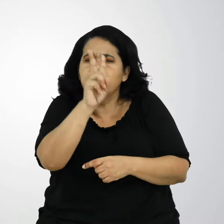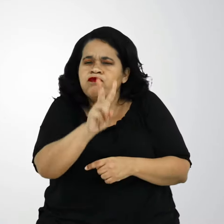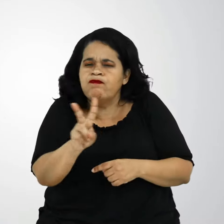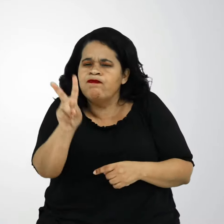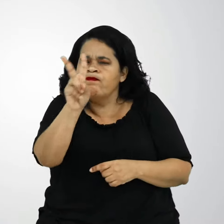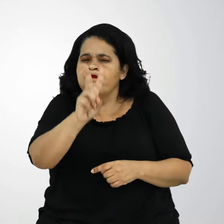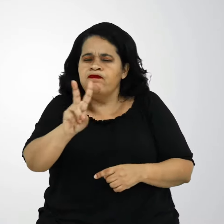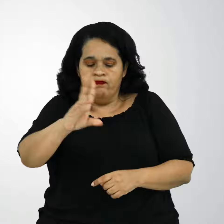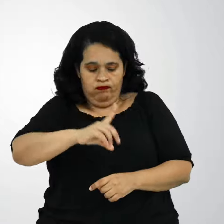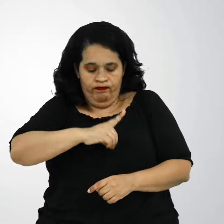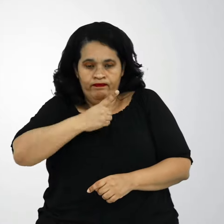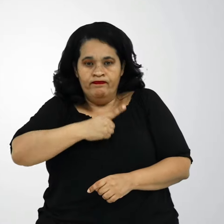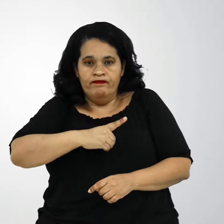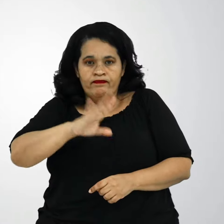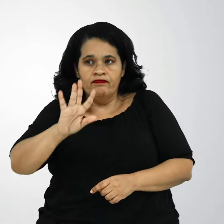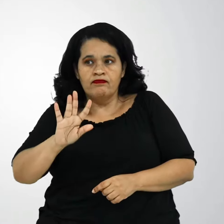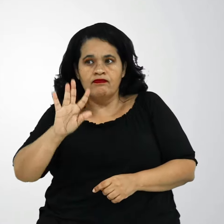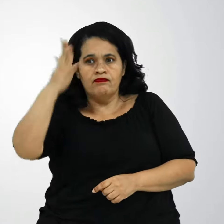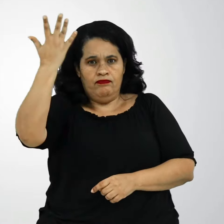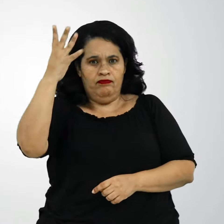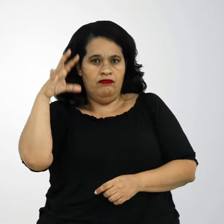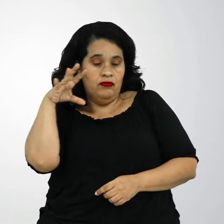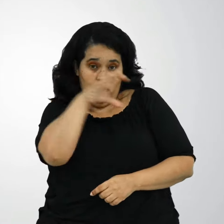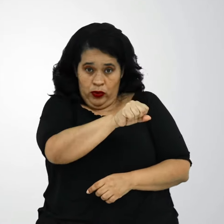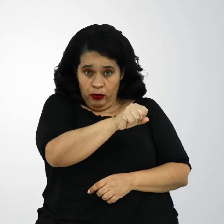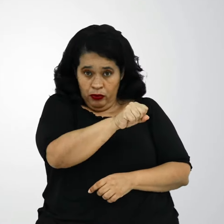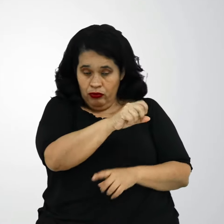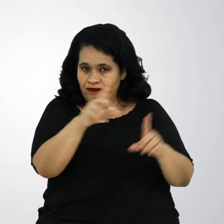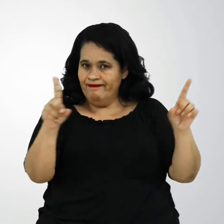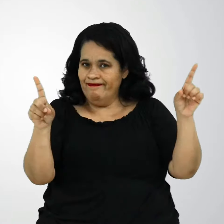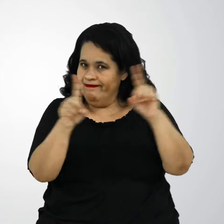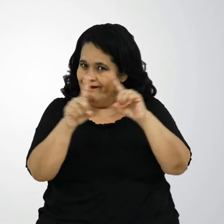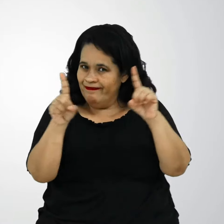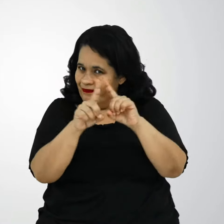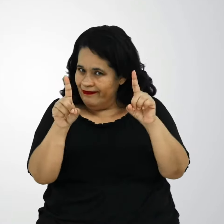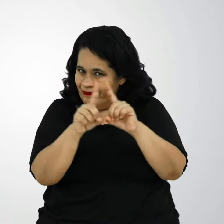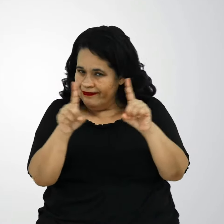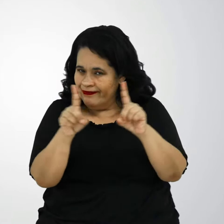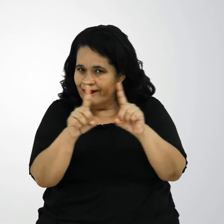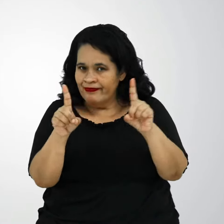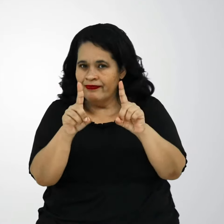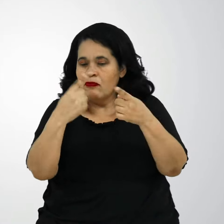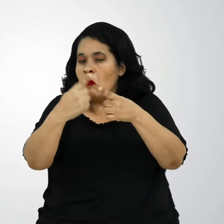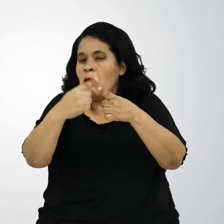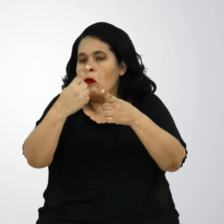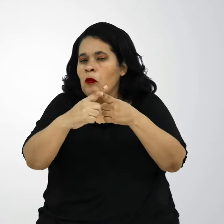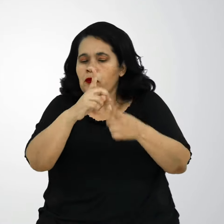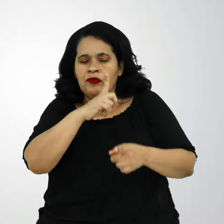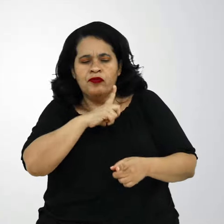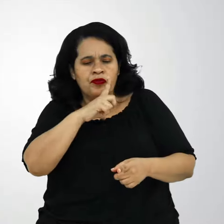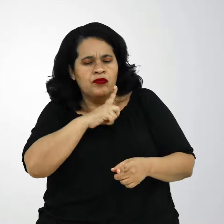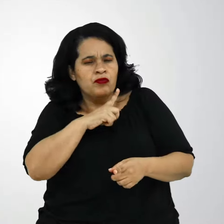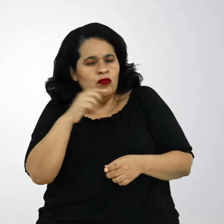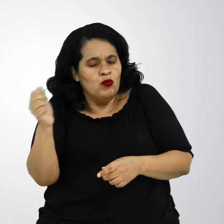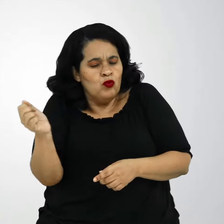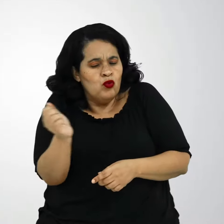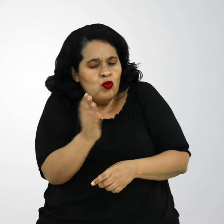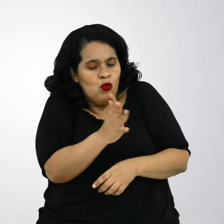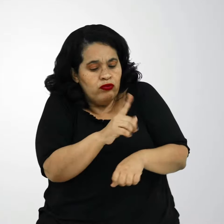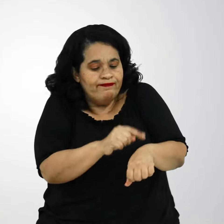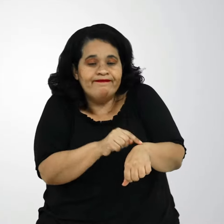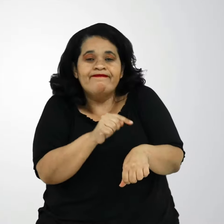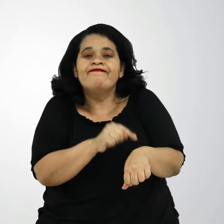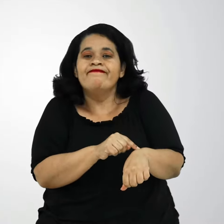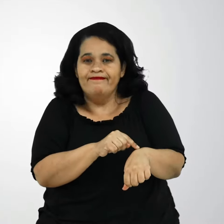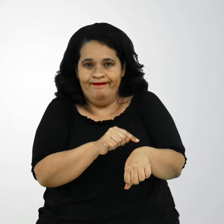feita imediatamente. Não seria ali, imediatamente. Havia um novo período de tempo apresentado. E